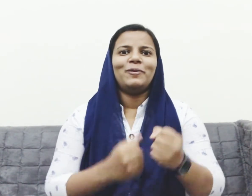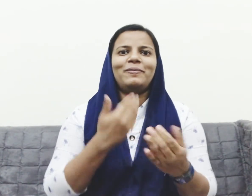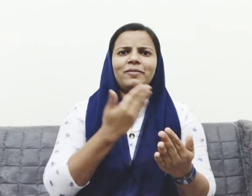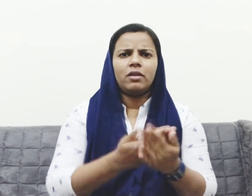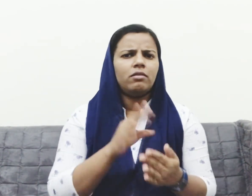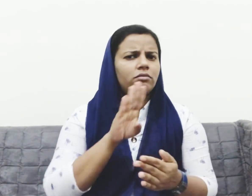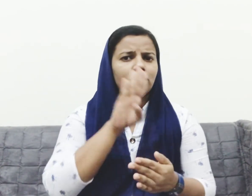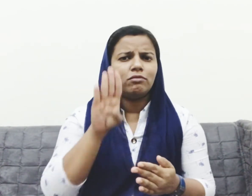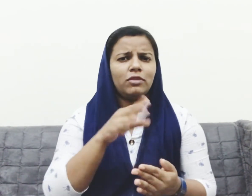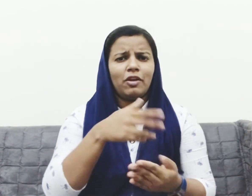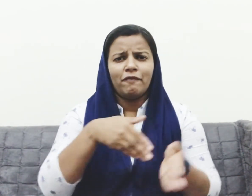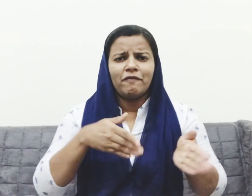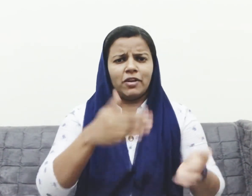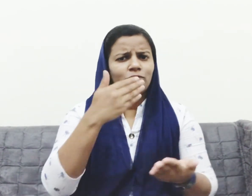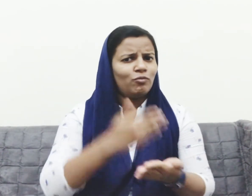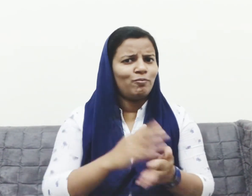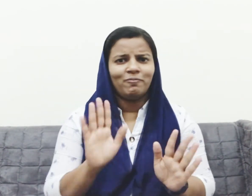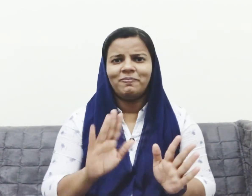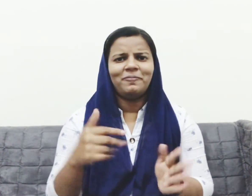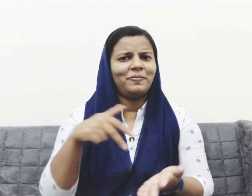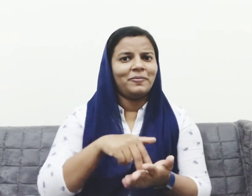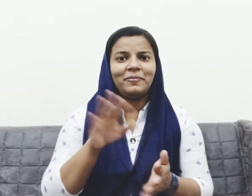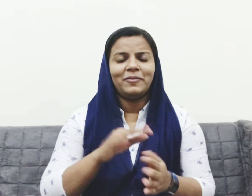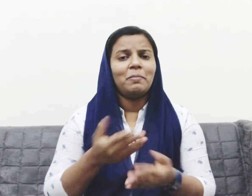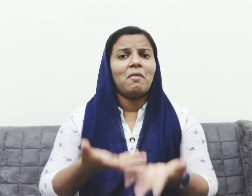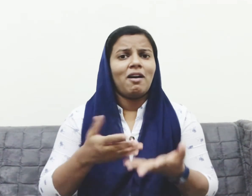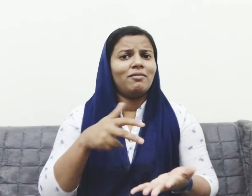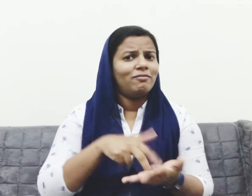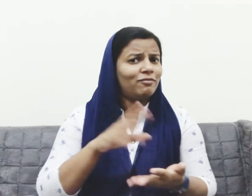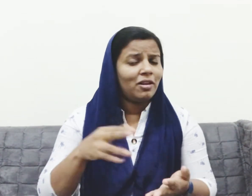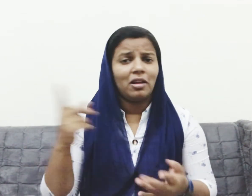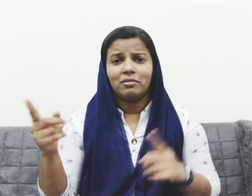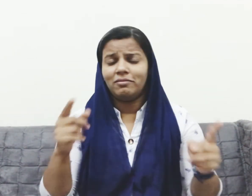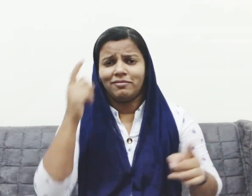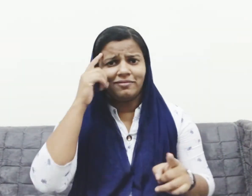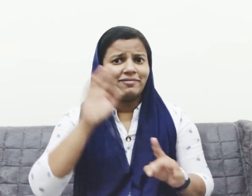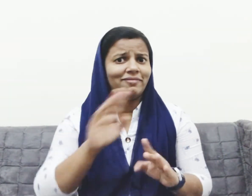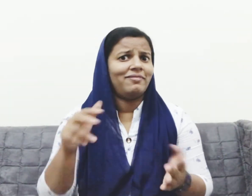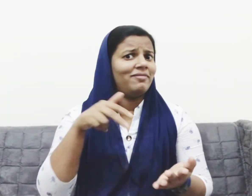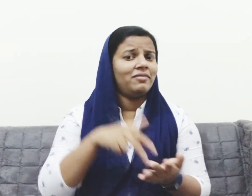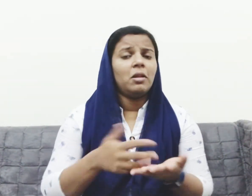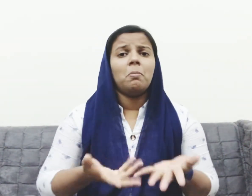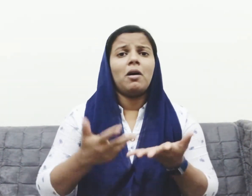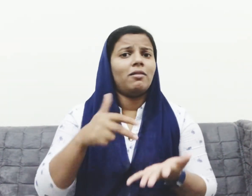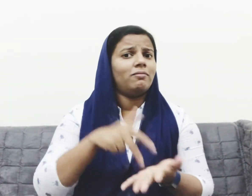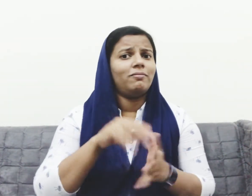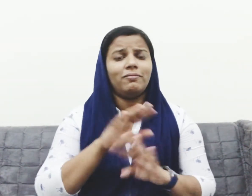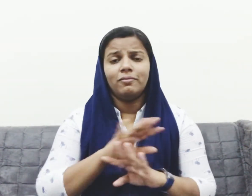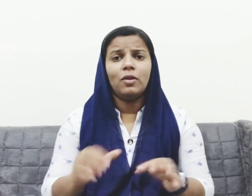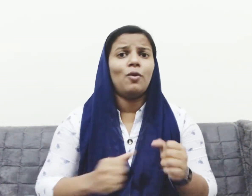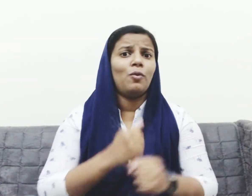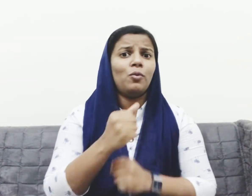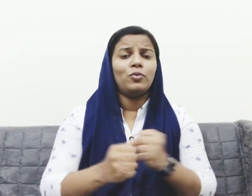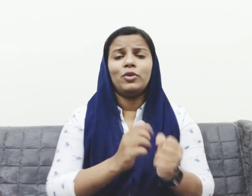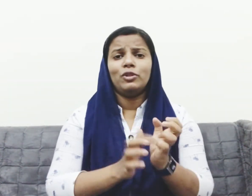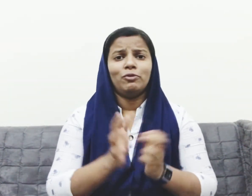ഓടിച്ചെല്ലുക, നിരാശപ്പെട്ട് വഴി നിൽക്കാതെ, ഭാരപ്പെട്ട് വഴി നിൽക്കാതെ. അതും ഇതും പറഞ്ഞു അവൻ നിരാശപ്പെട്ട് വഴി നിൽക്കാതെ ഓടിച്ചെന്ന് അങ്ങ് അഭയം